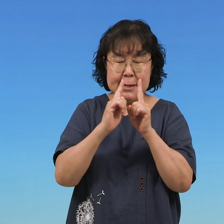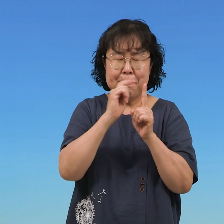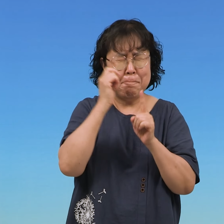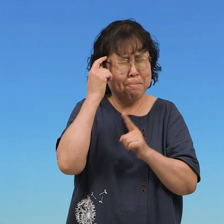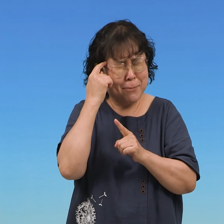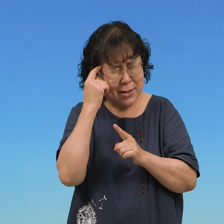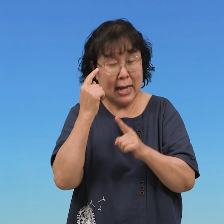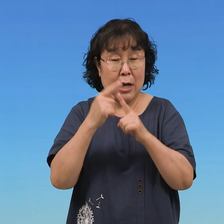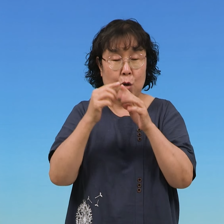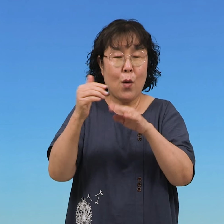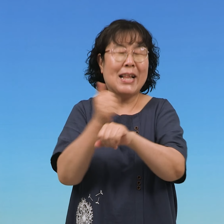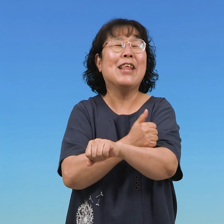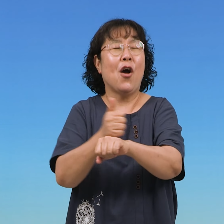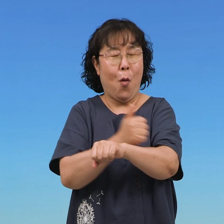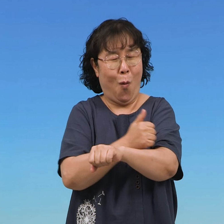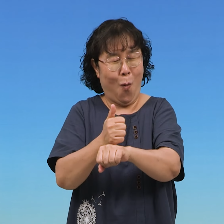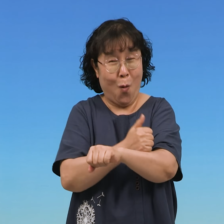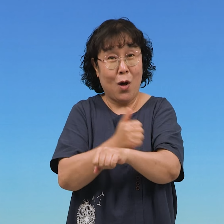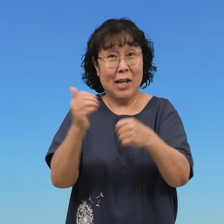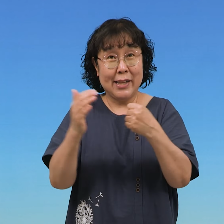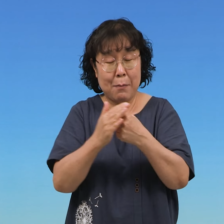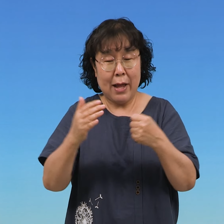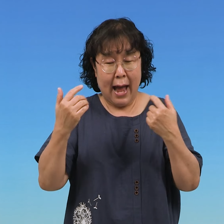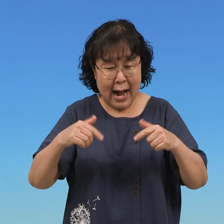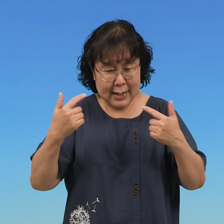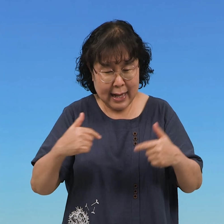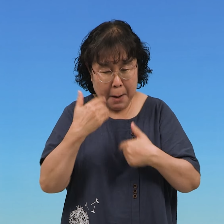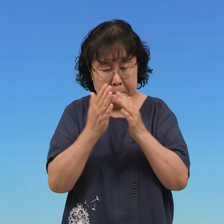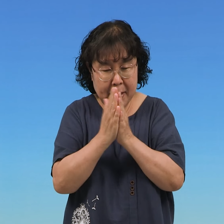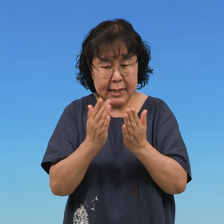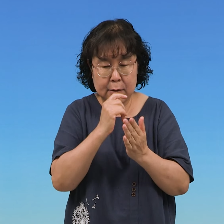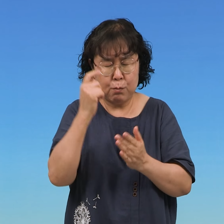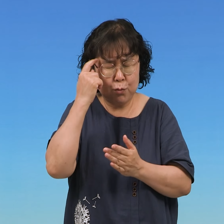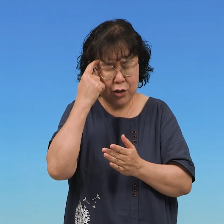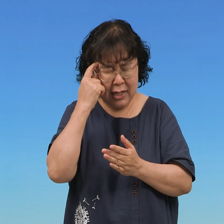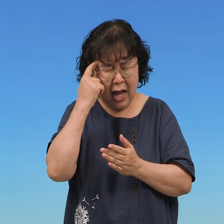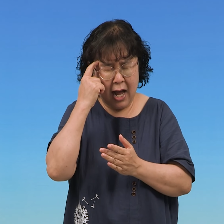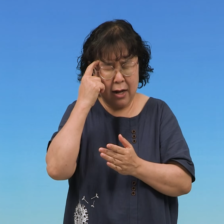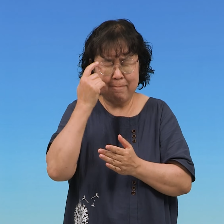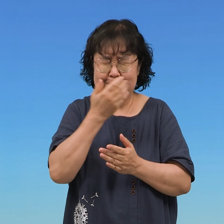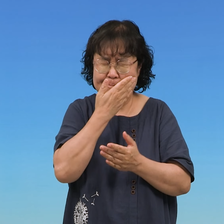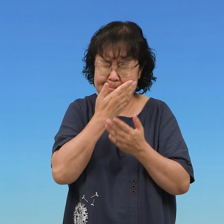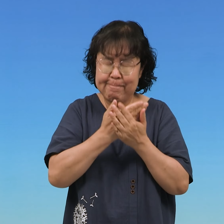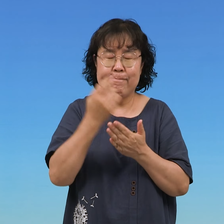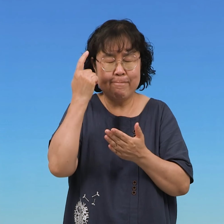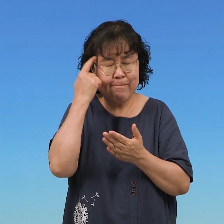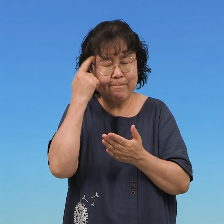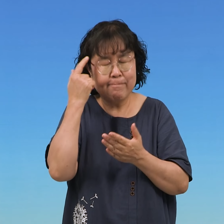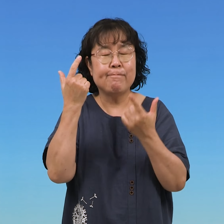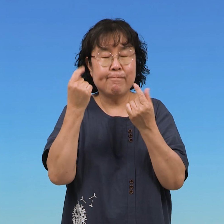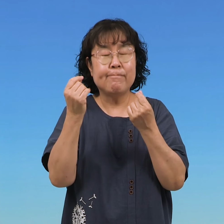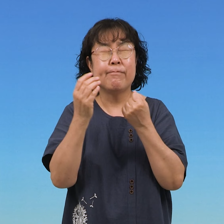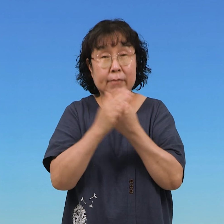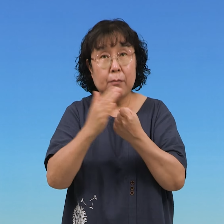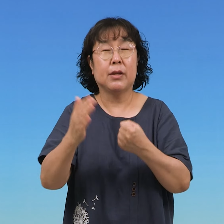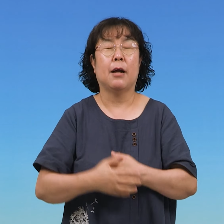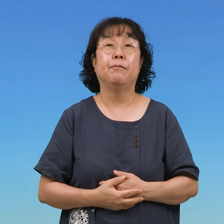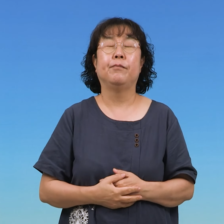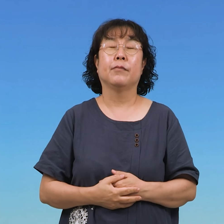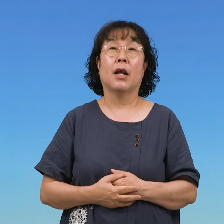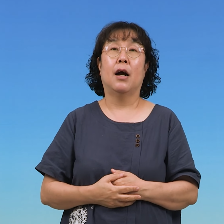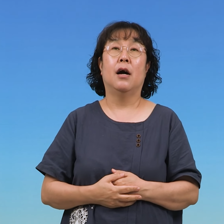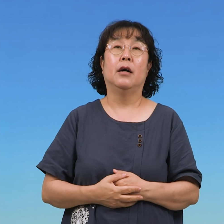이런 이제 제가 상상을 해본 거예요. 교회 이름이 말씀 묵상 교회라고 이름을 짓는 게 중요한